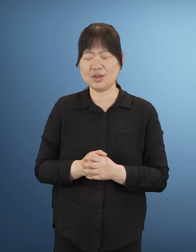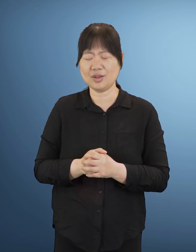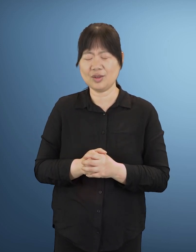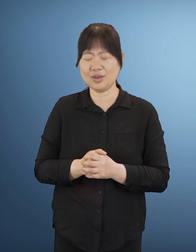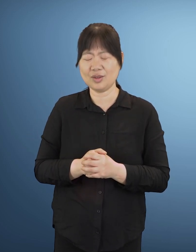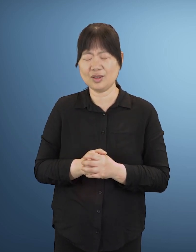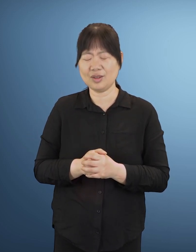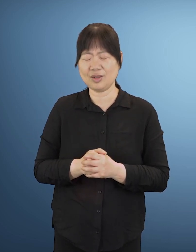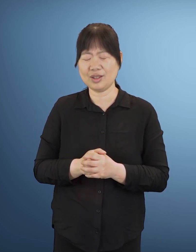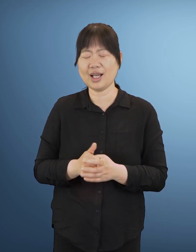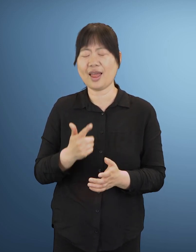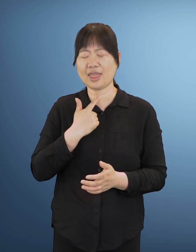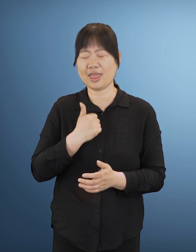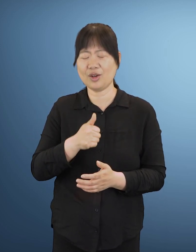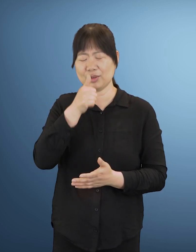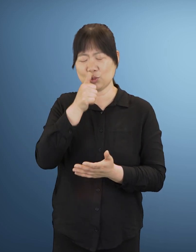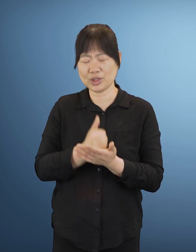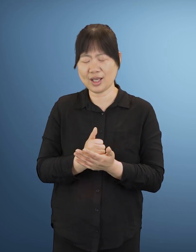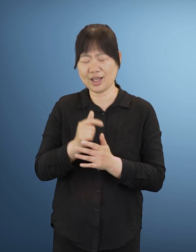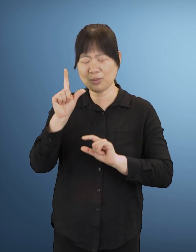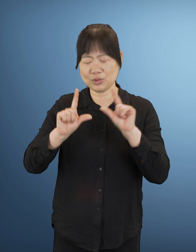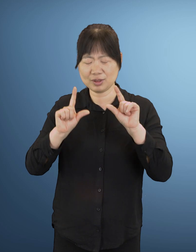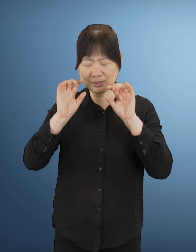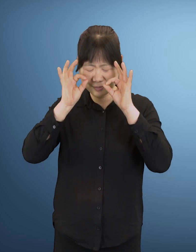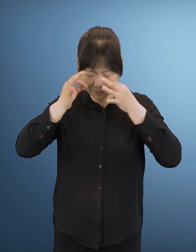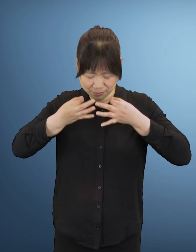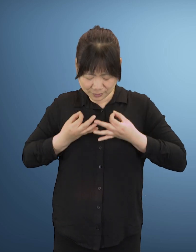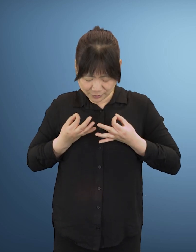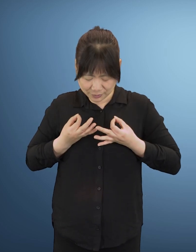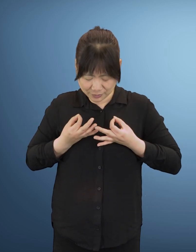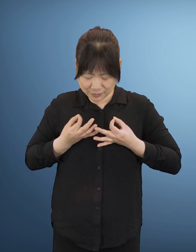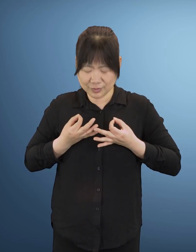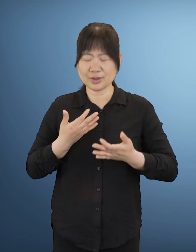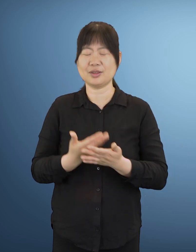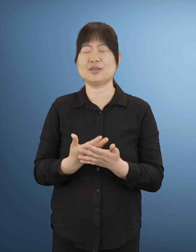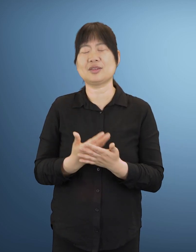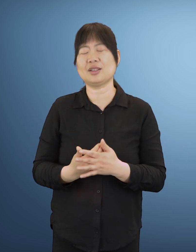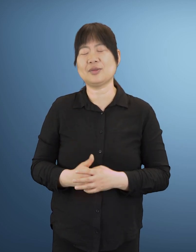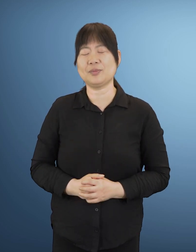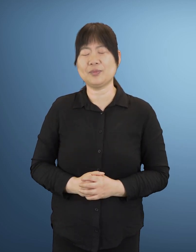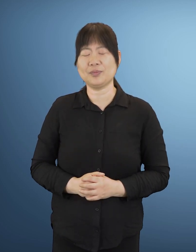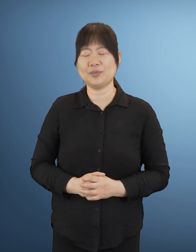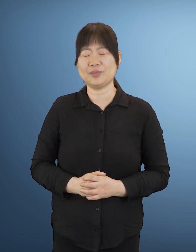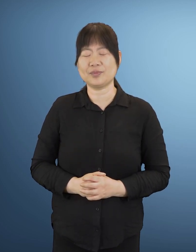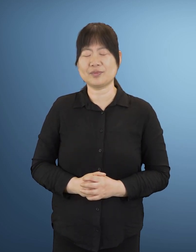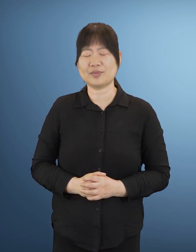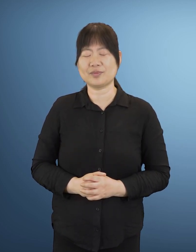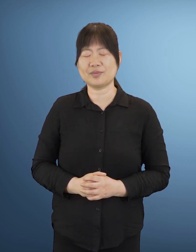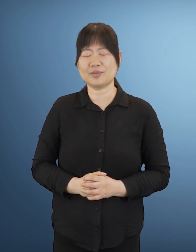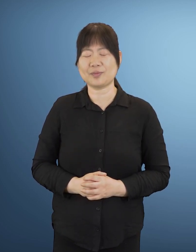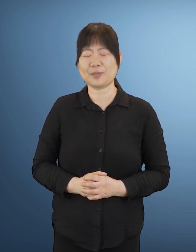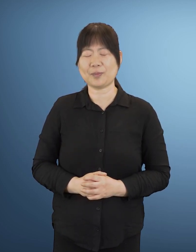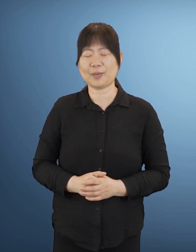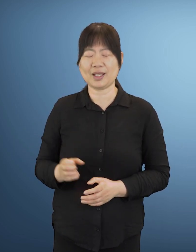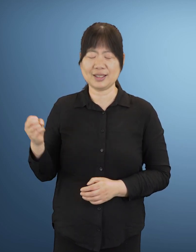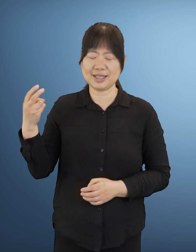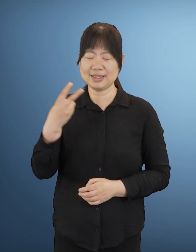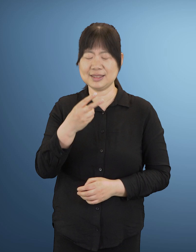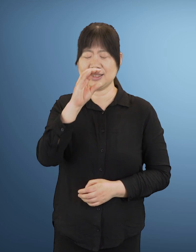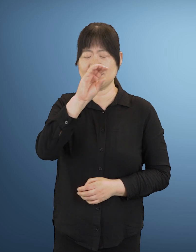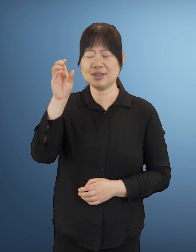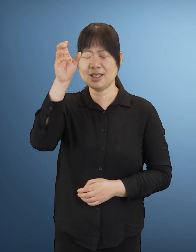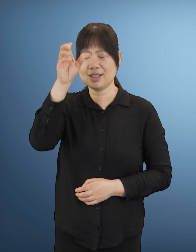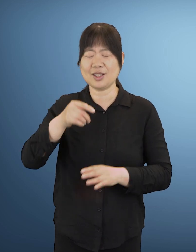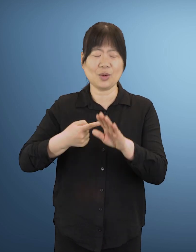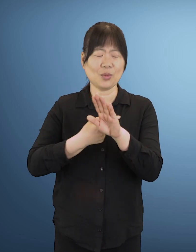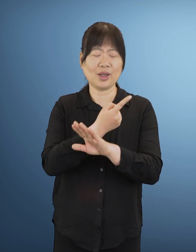무슨 짓을 했는가를 돌아보는 시간이기를 원합니다. 그리고 다시 한번 십자가